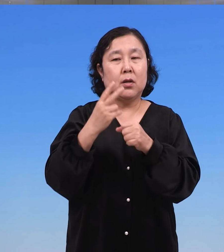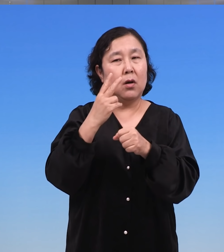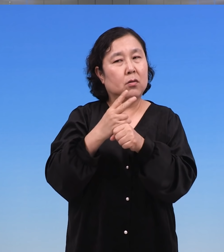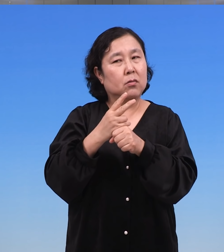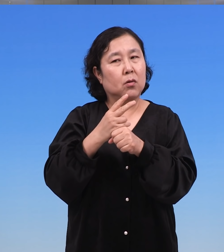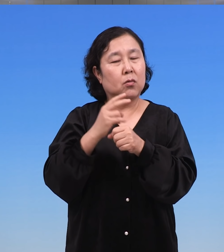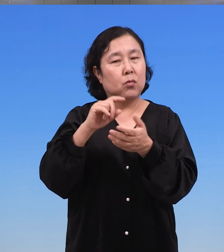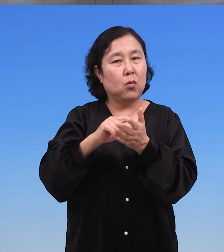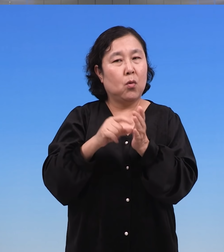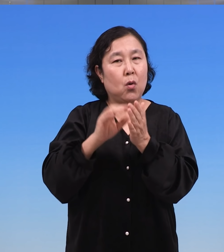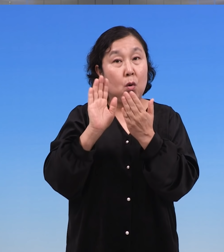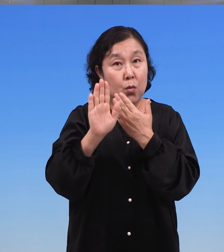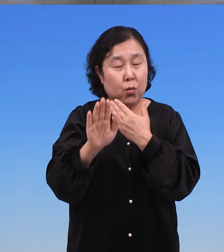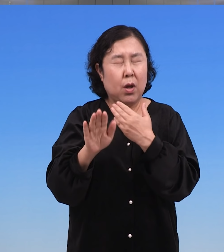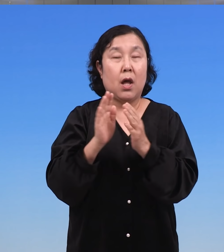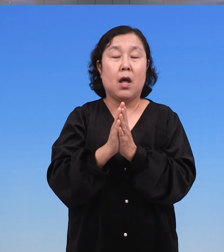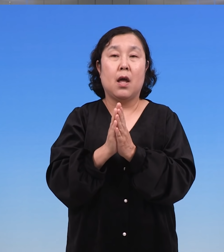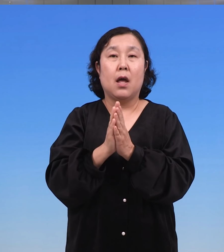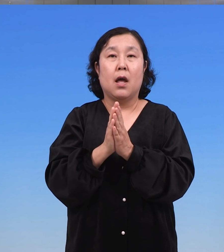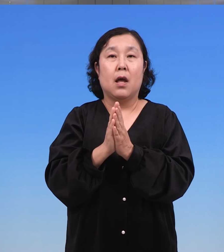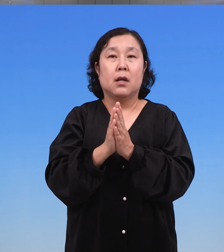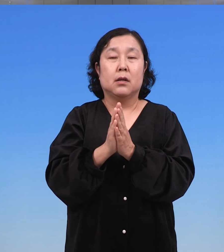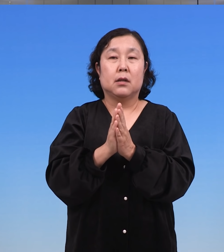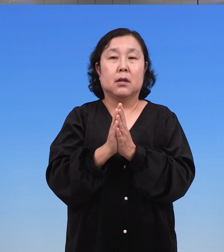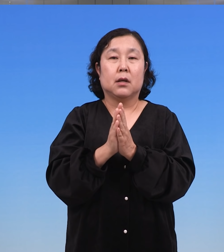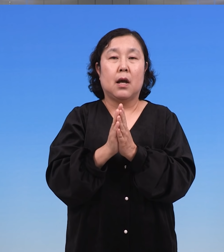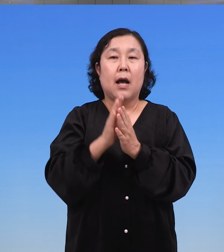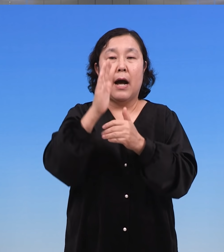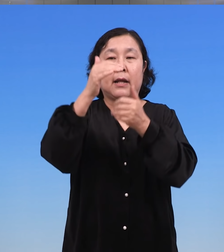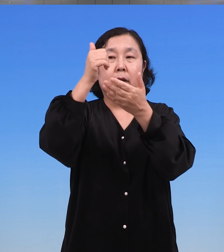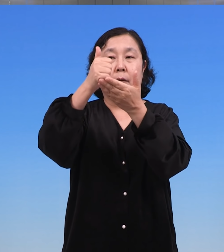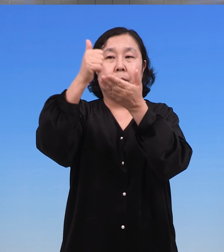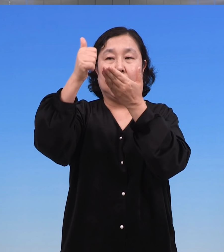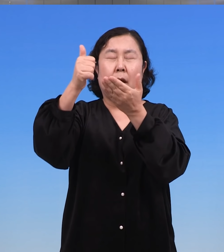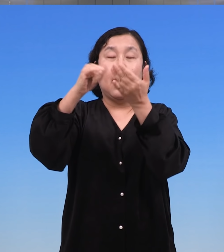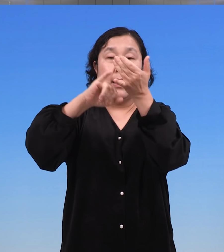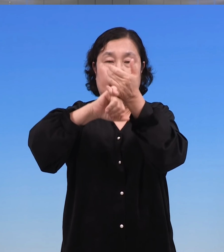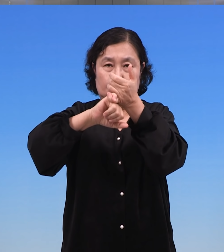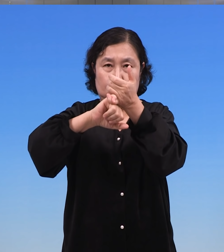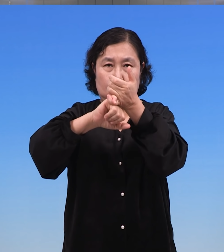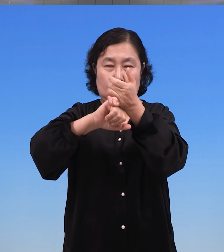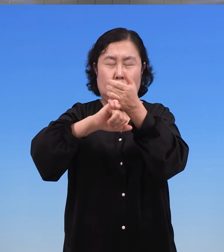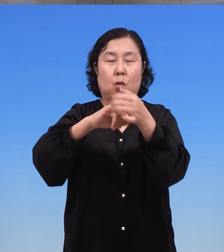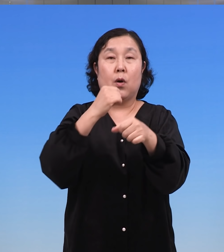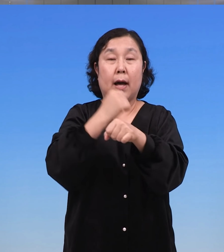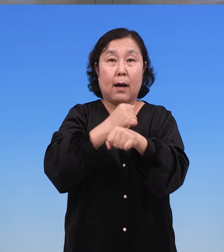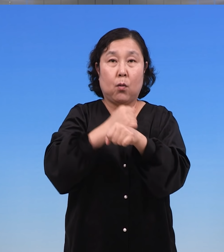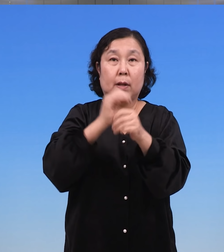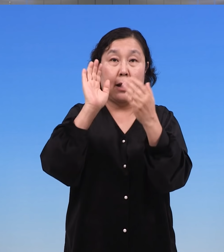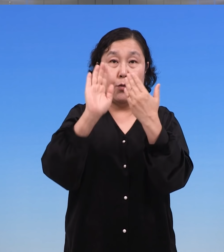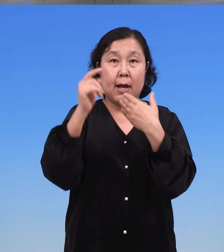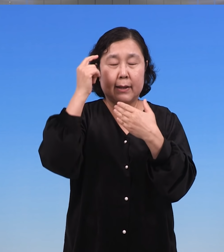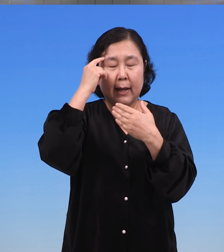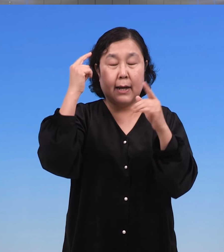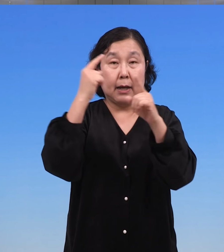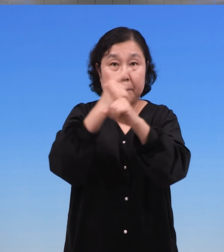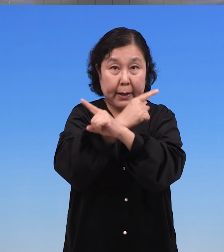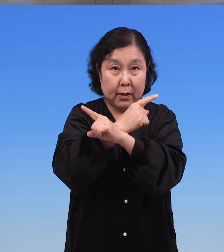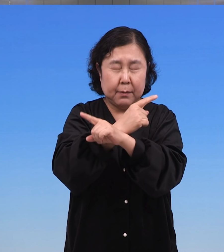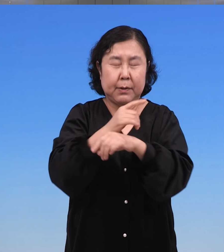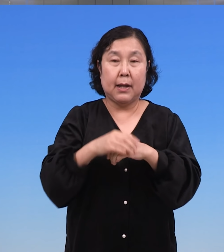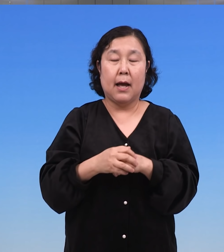그 시점에서 제가 하나님께 약속을 드리고 발상의 전환이 뭡니까? 어떻게 해서든 나는 욕먹지 않는 요 어간